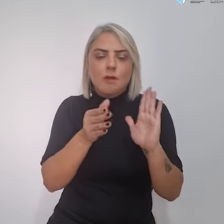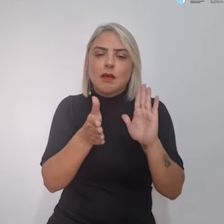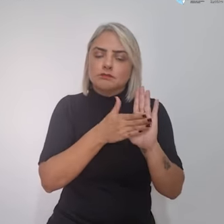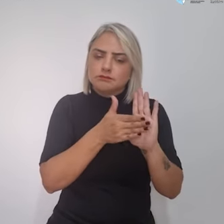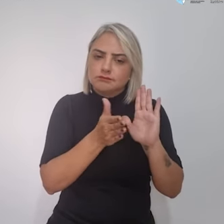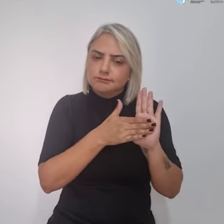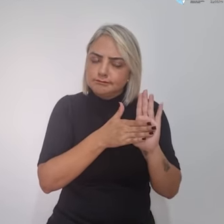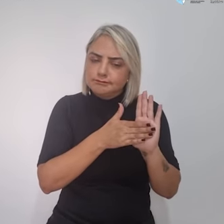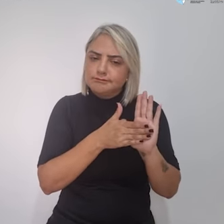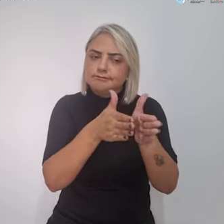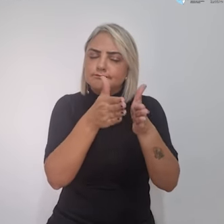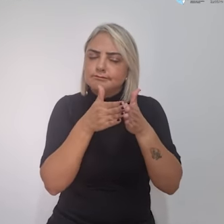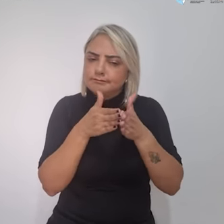reivindicação da categoria.